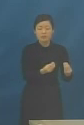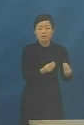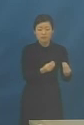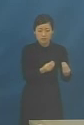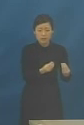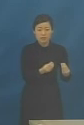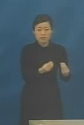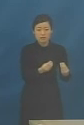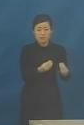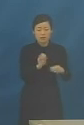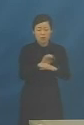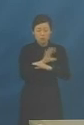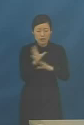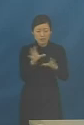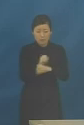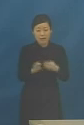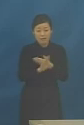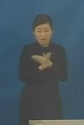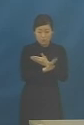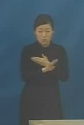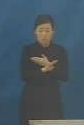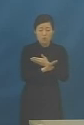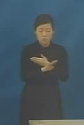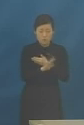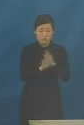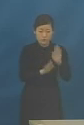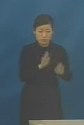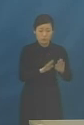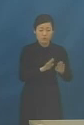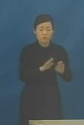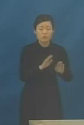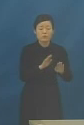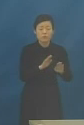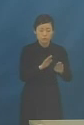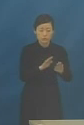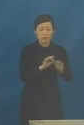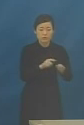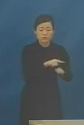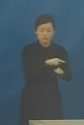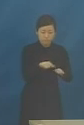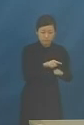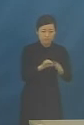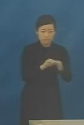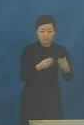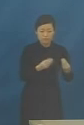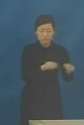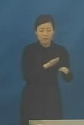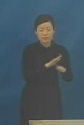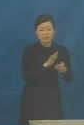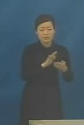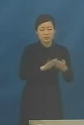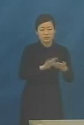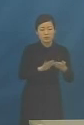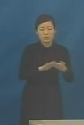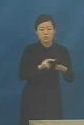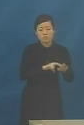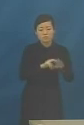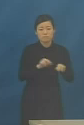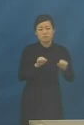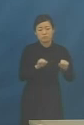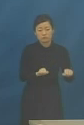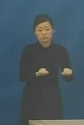複合でありますからそうしたあの状況での治療にあの入っていただくということであり